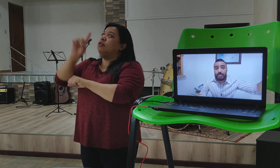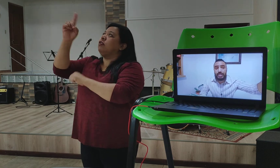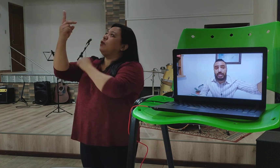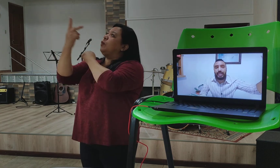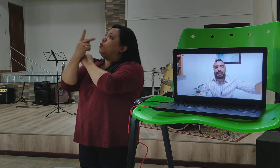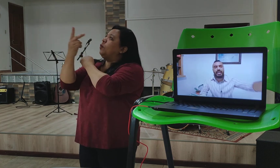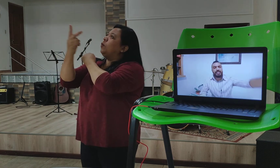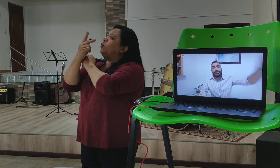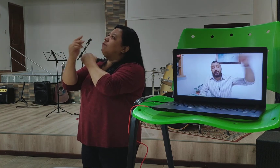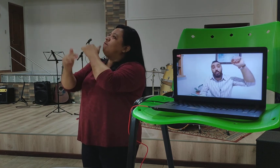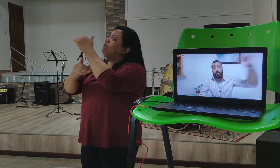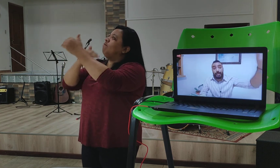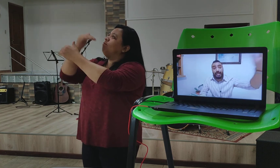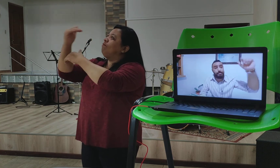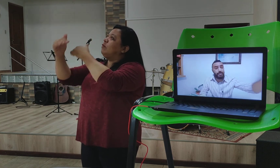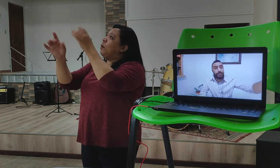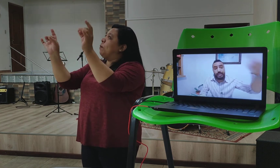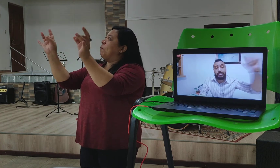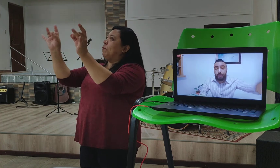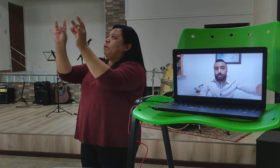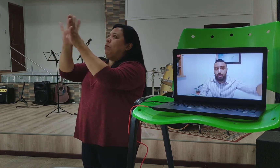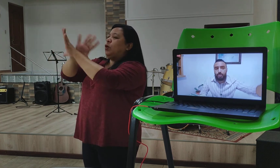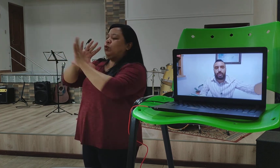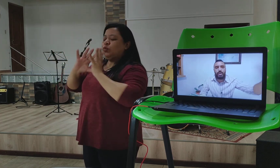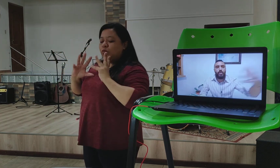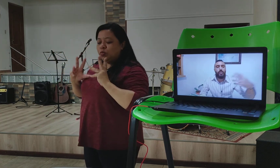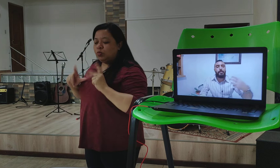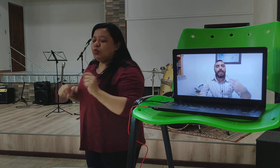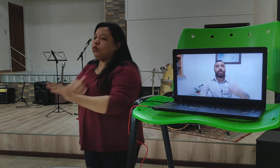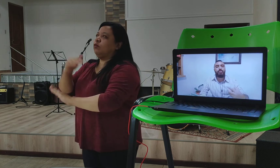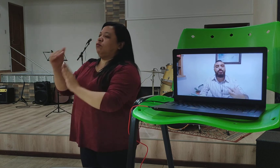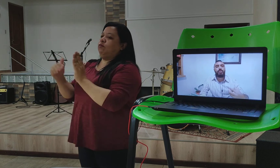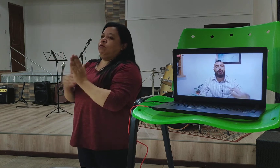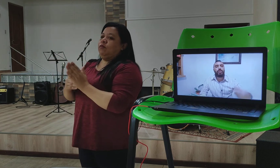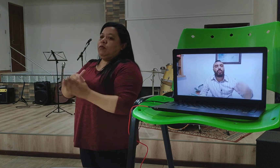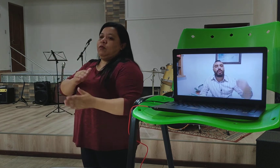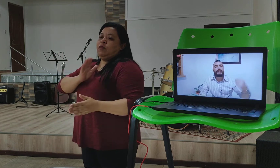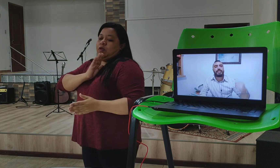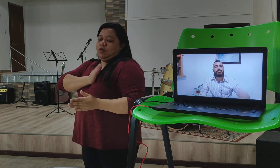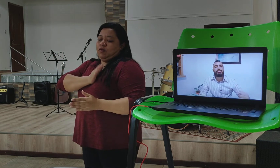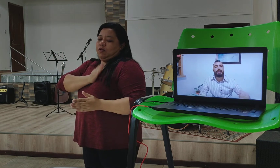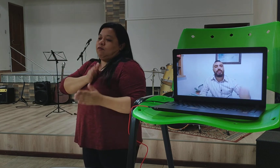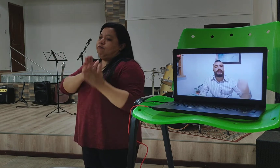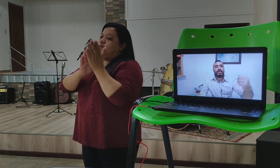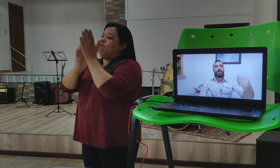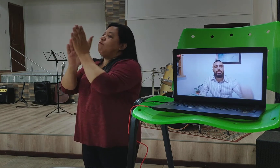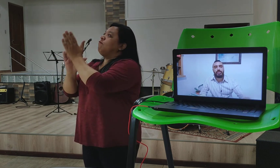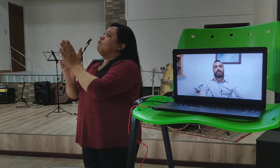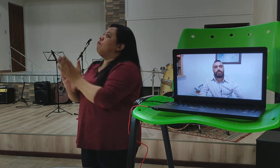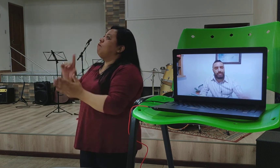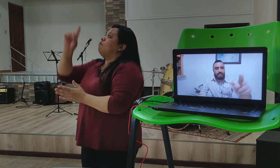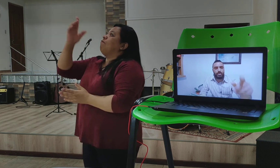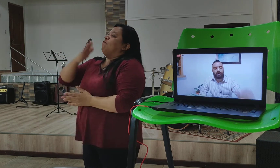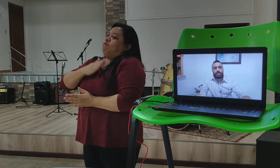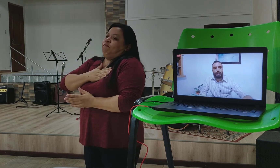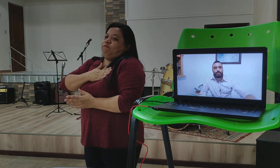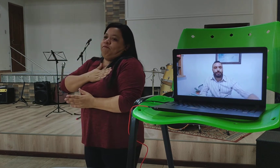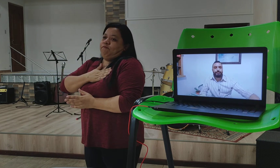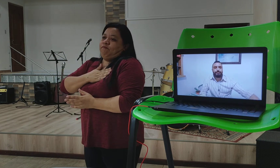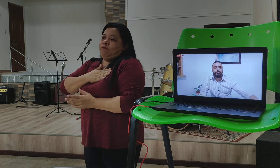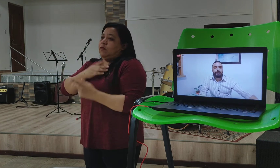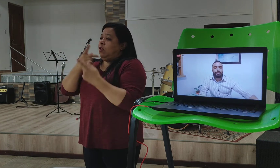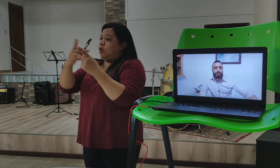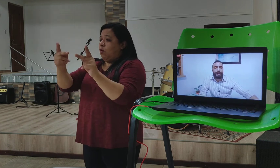vai me conceder ainda, salvação completa, perfeita, futura, o meu coração se regozija. Acontece isso